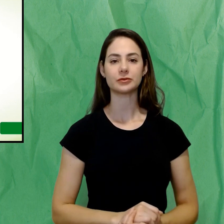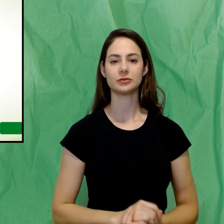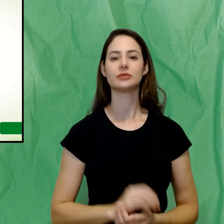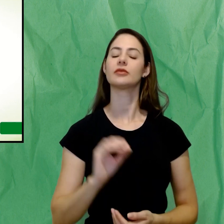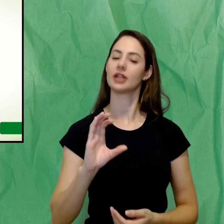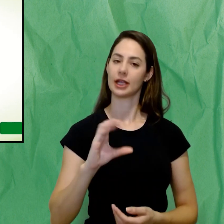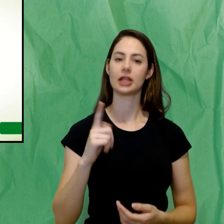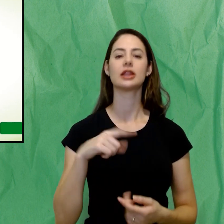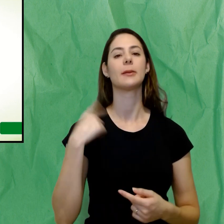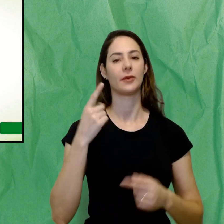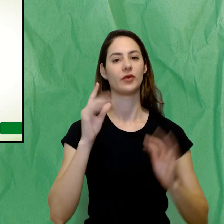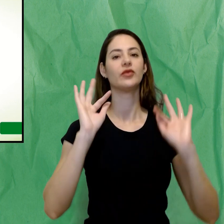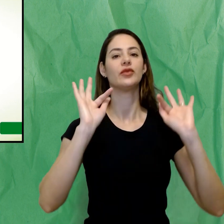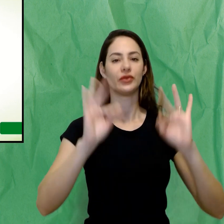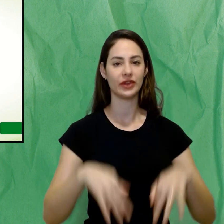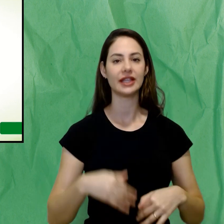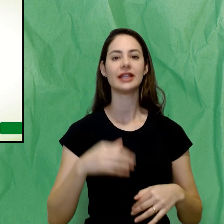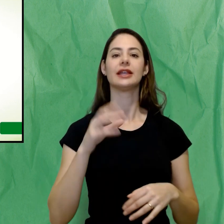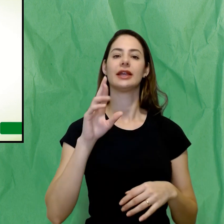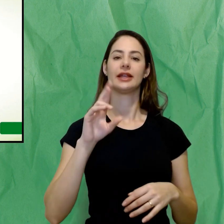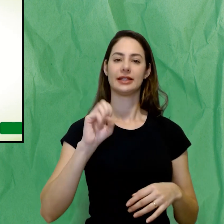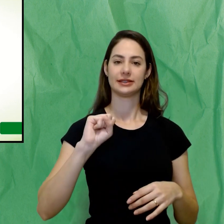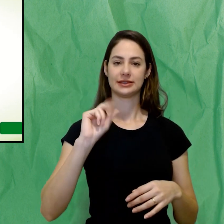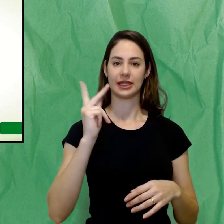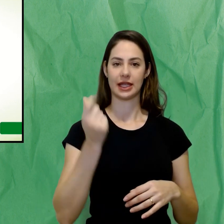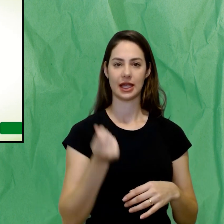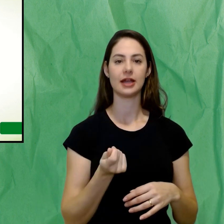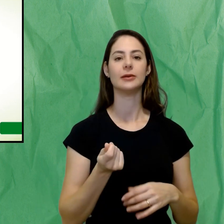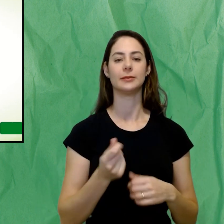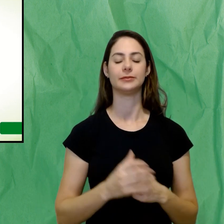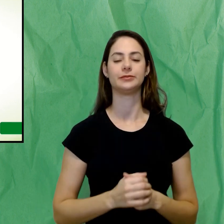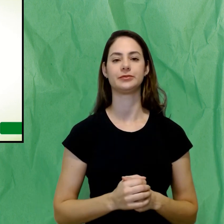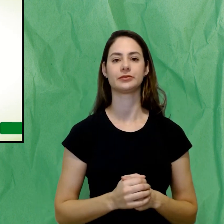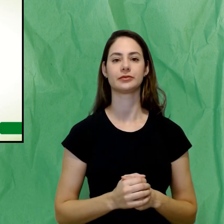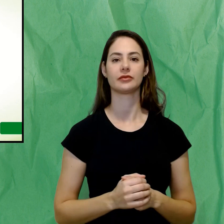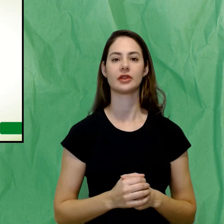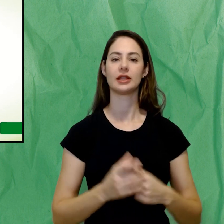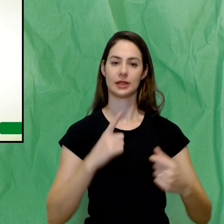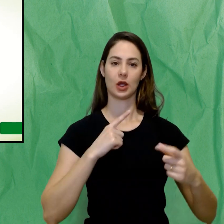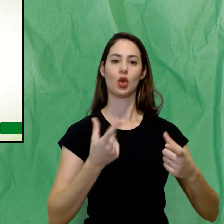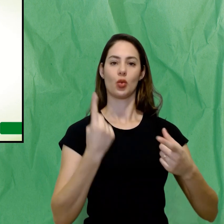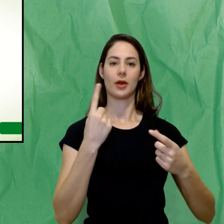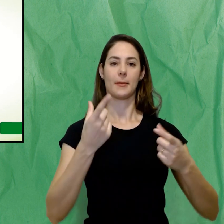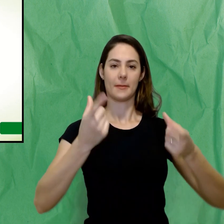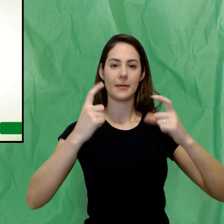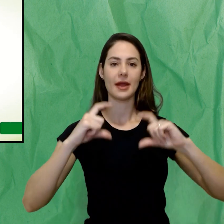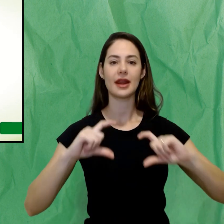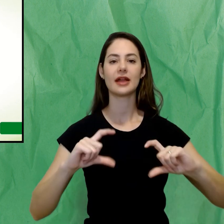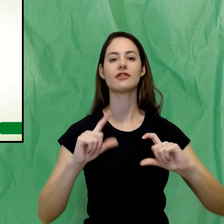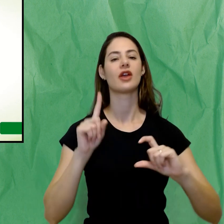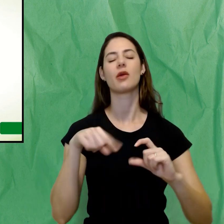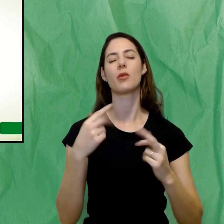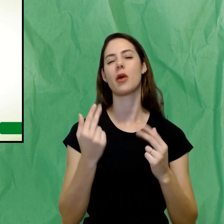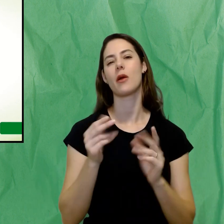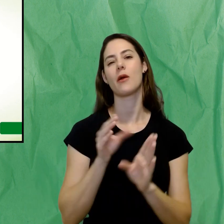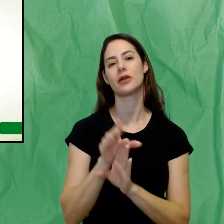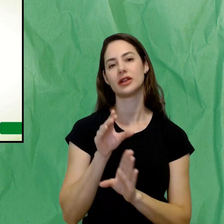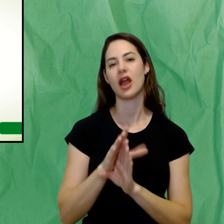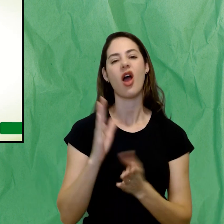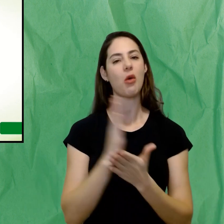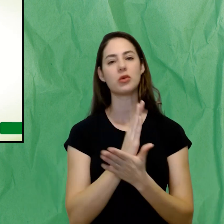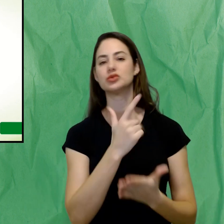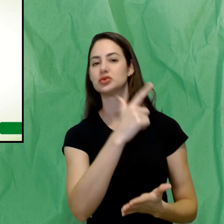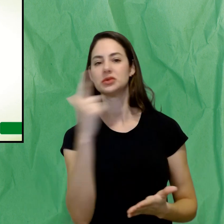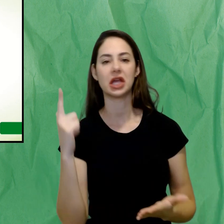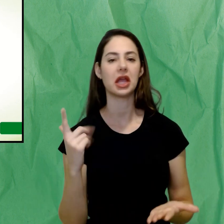evidentemente, após a finalização da resenha, nós colocamos um parágrafo com a recomendação. Algumas resenhas